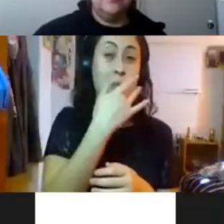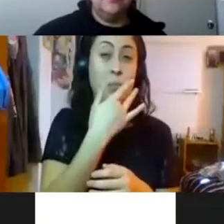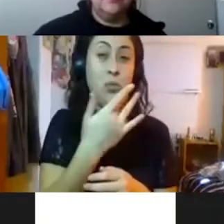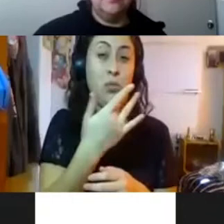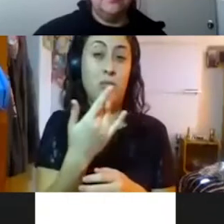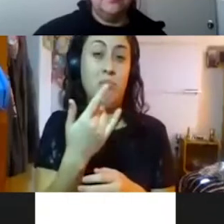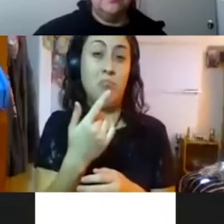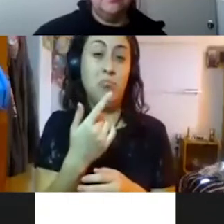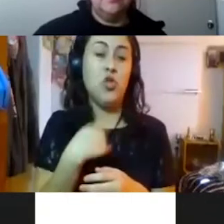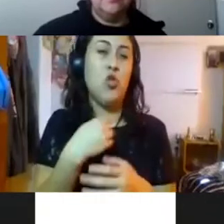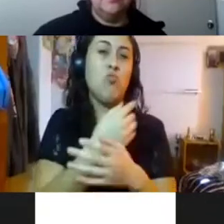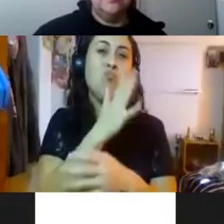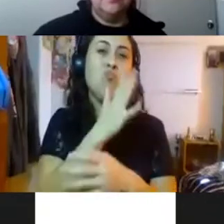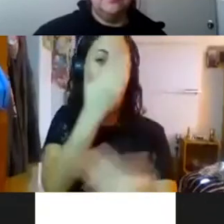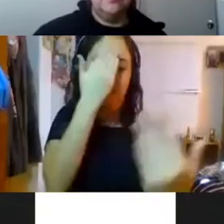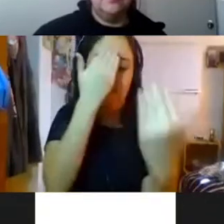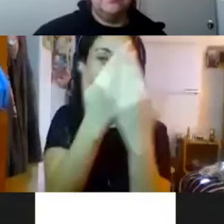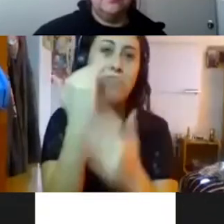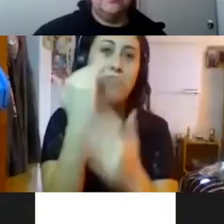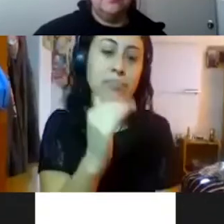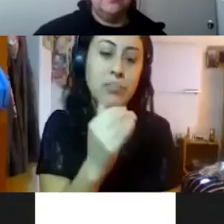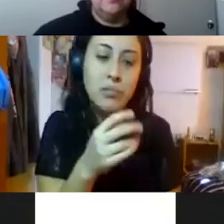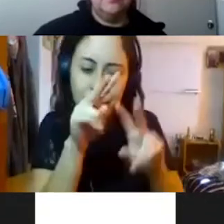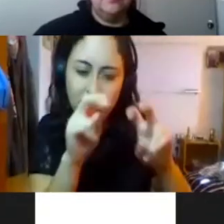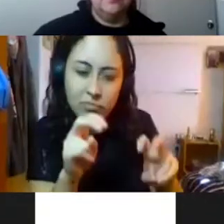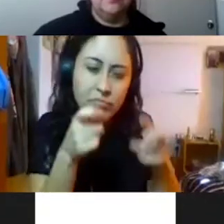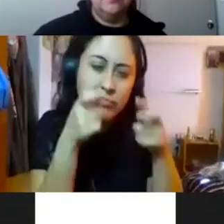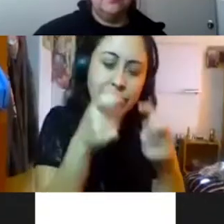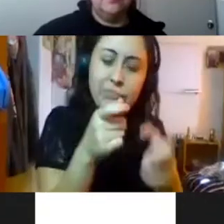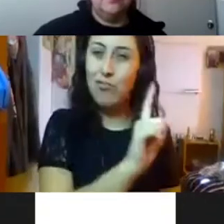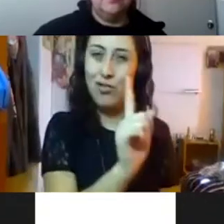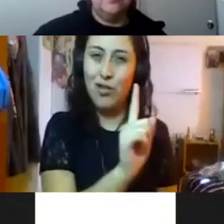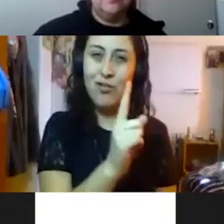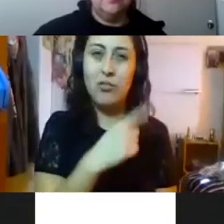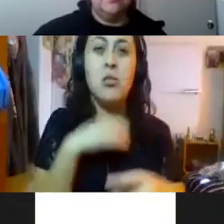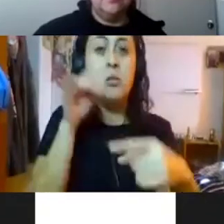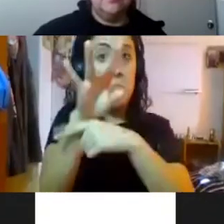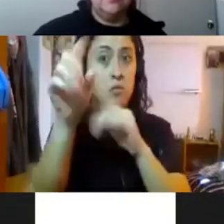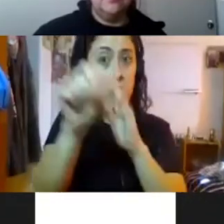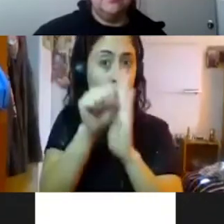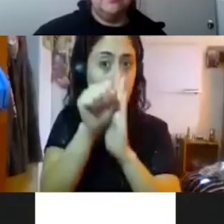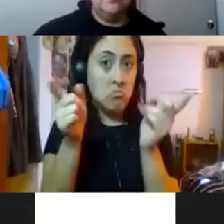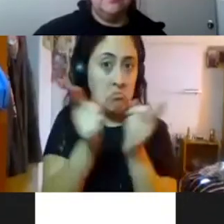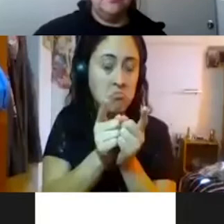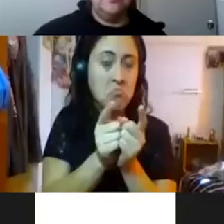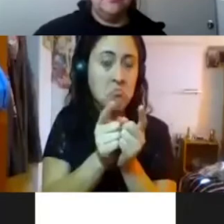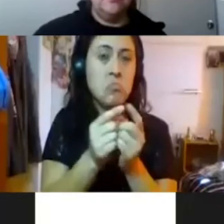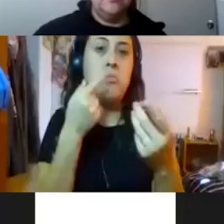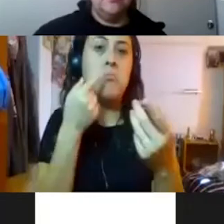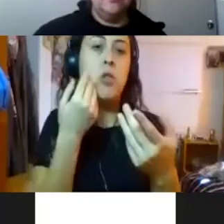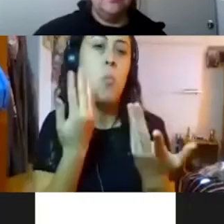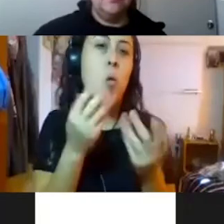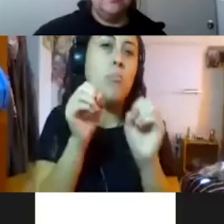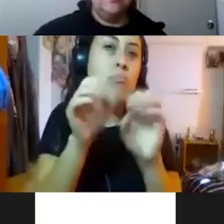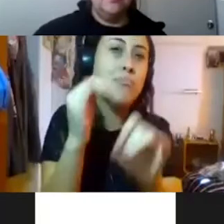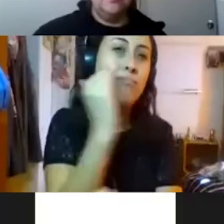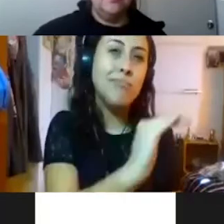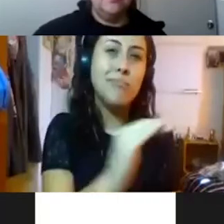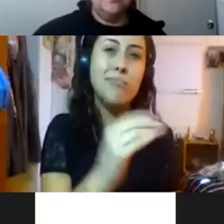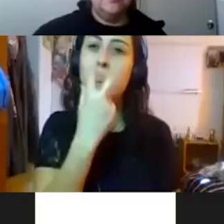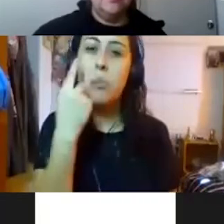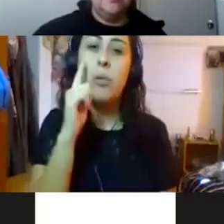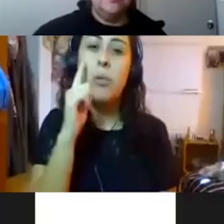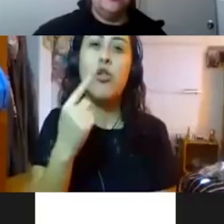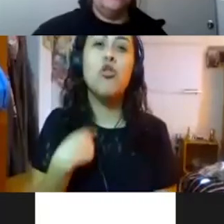mirada pragmática y tratar de especificar ciertas acciones que pudieran apoyar según lo